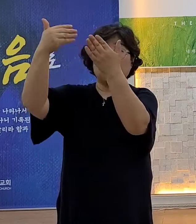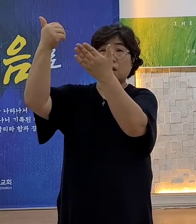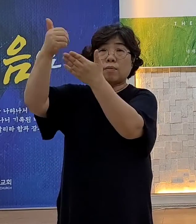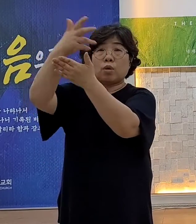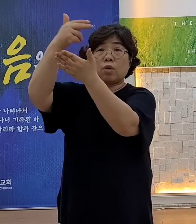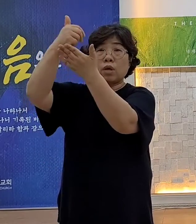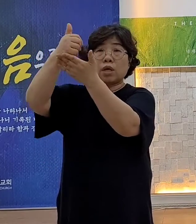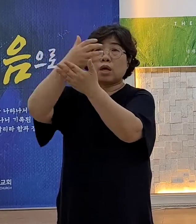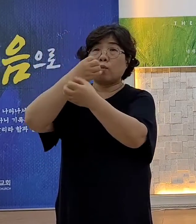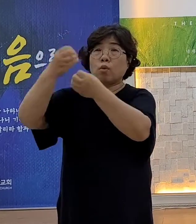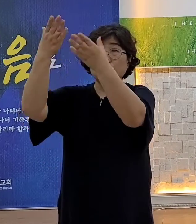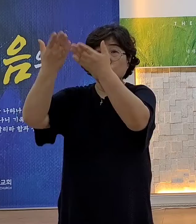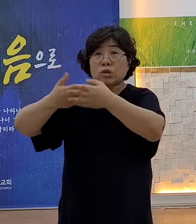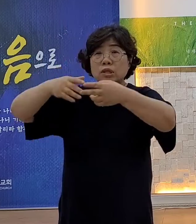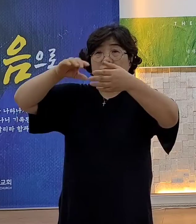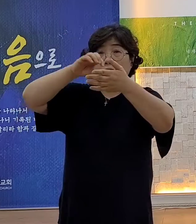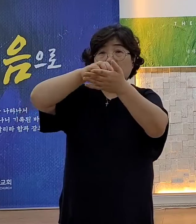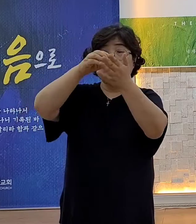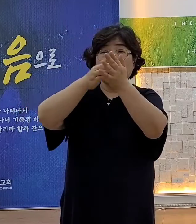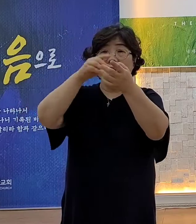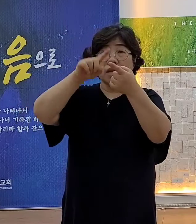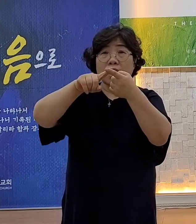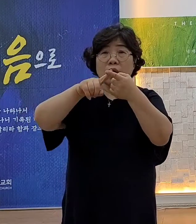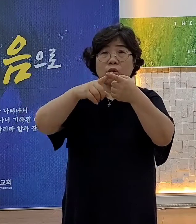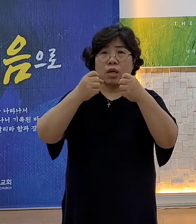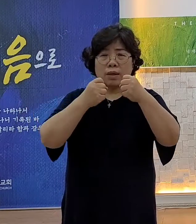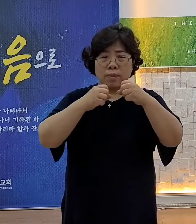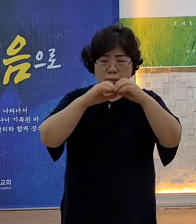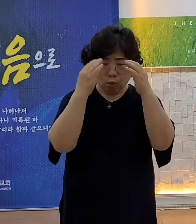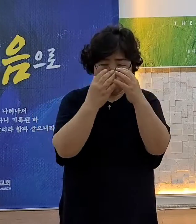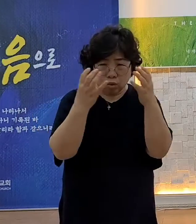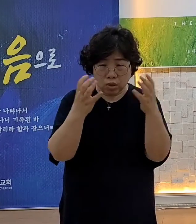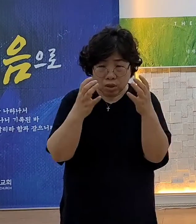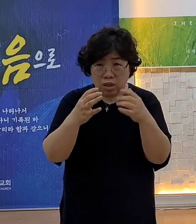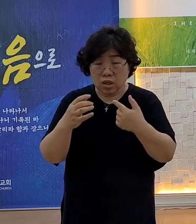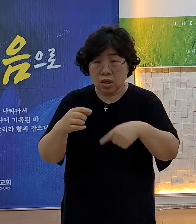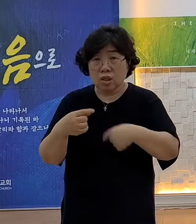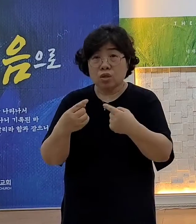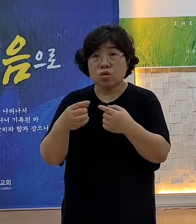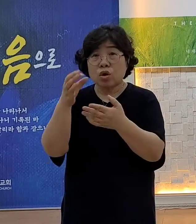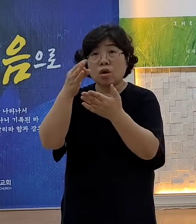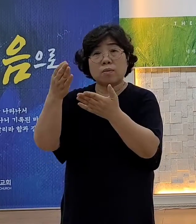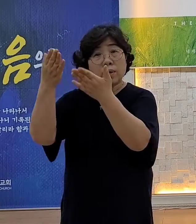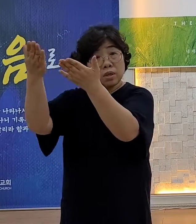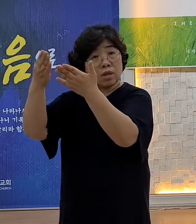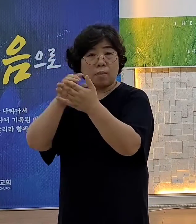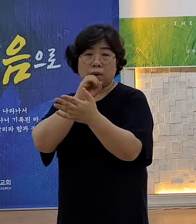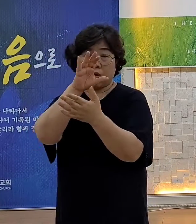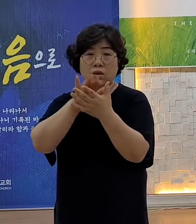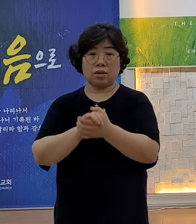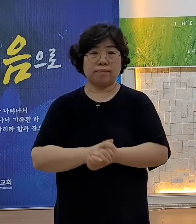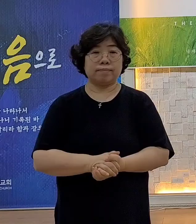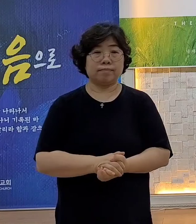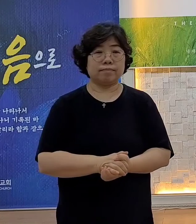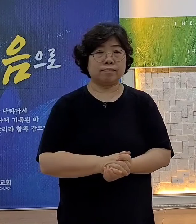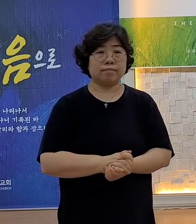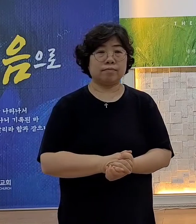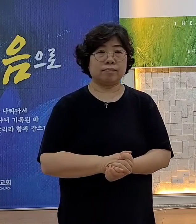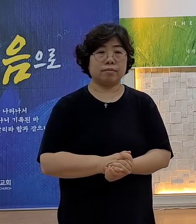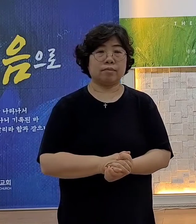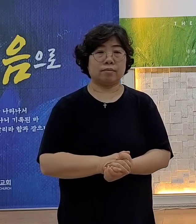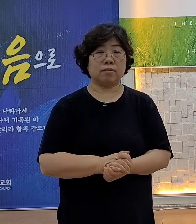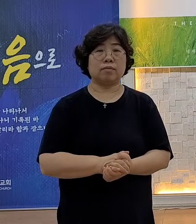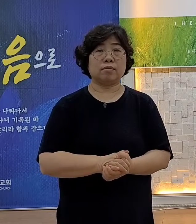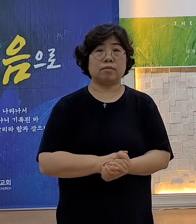복을 주신 대로 내 힘을 대하여 자원하는 예물을 드리고 이렇게 말씀하죠. 무슨 말일까요? 이